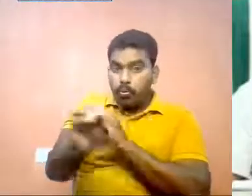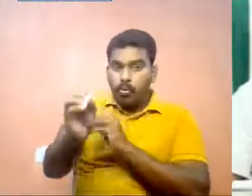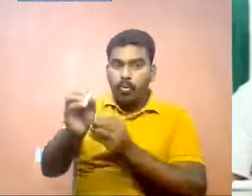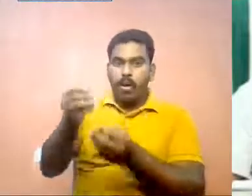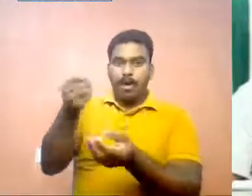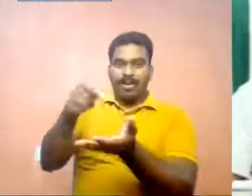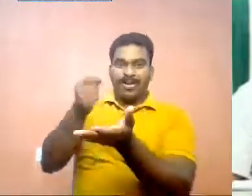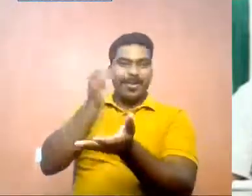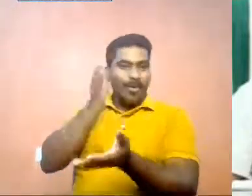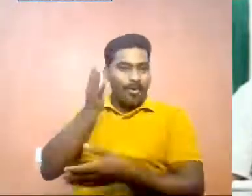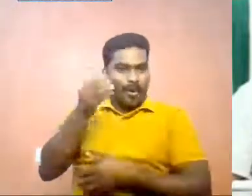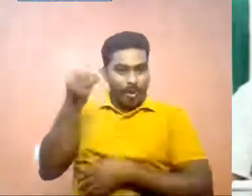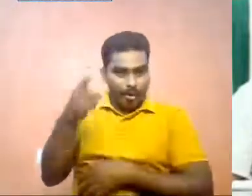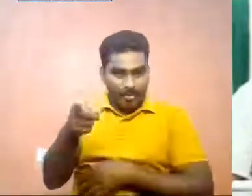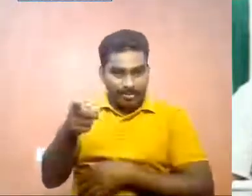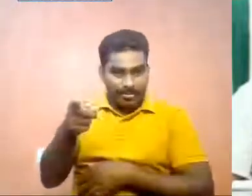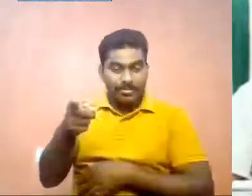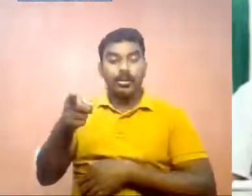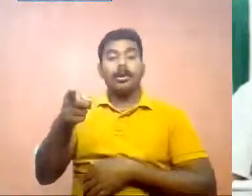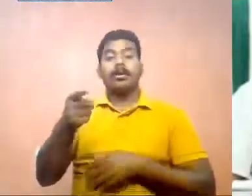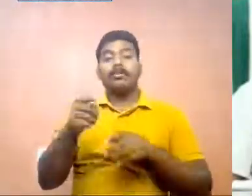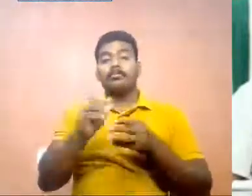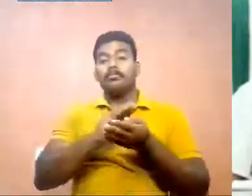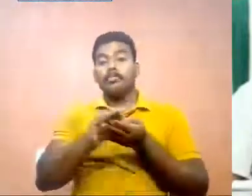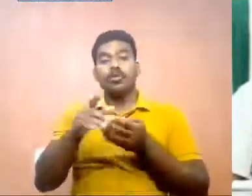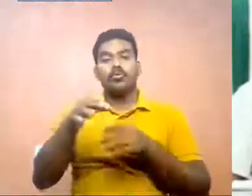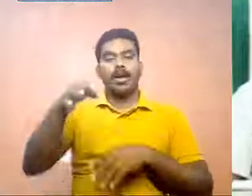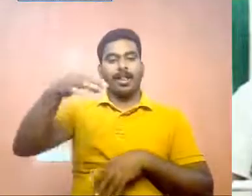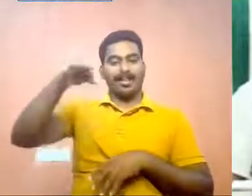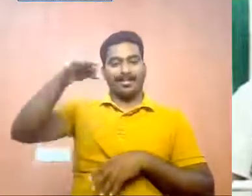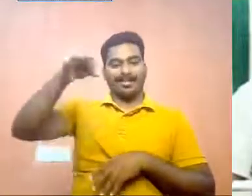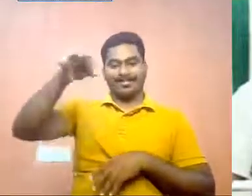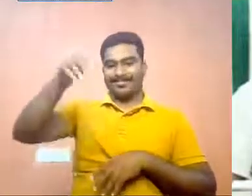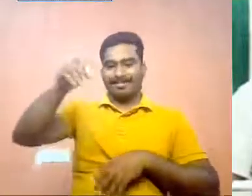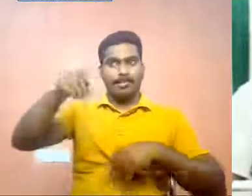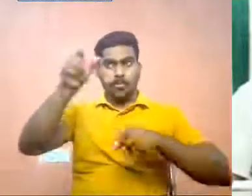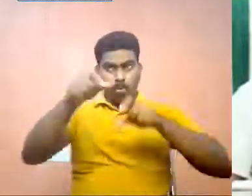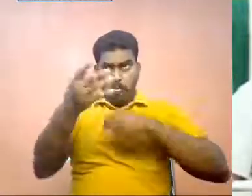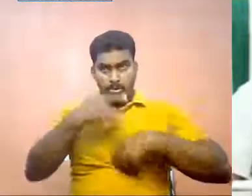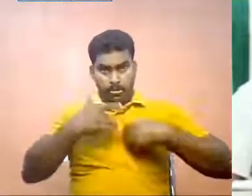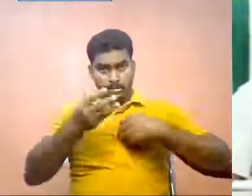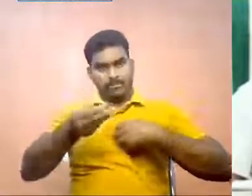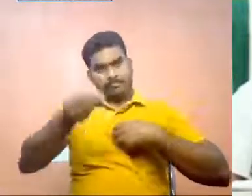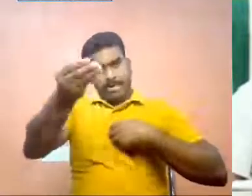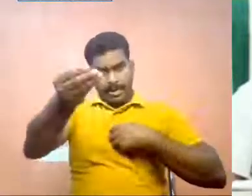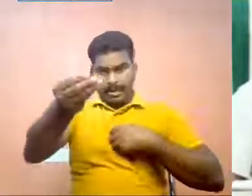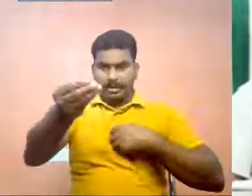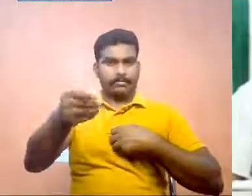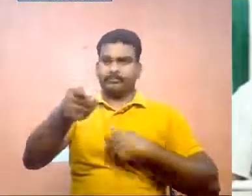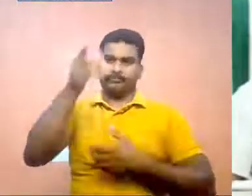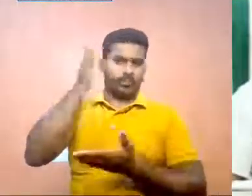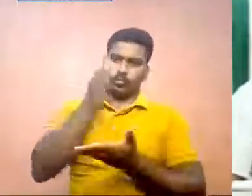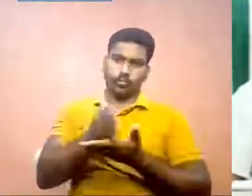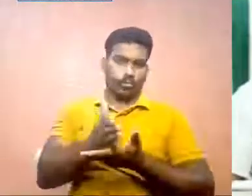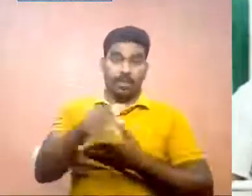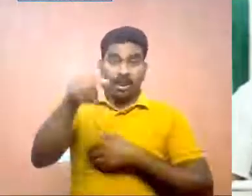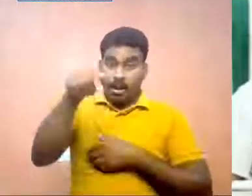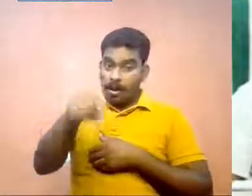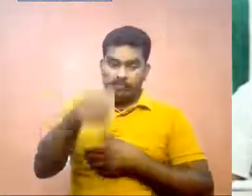കുടിശ്ശികയ്ക്ക് അയക്കുന്ന നോട്ടീസുകൾ അതെല്ലാം ഇപ്പോൾ നിർത്തിവെക്കുക. എന്നതും തീരുമാനിച്ചിട്ടുണ്ട്.